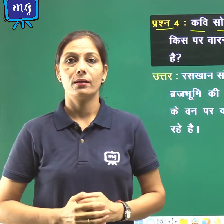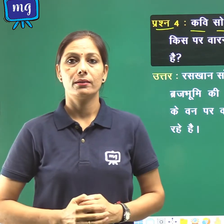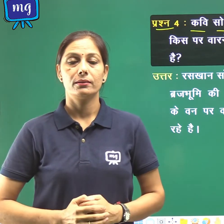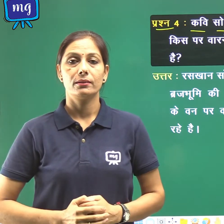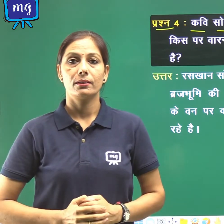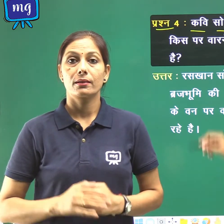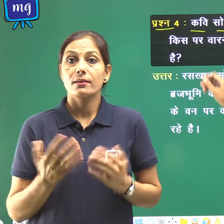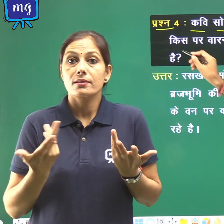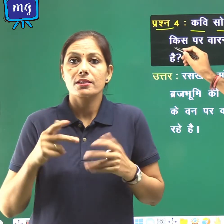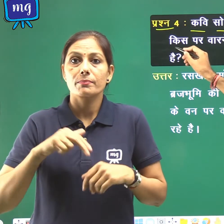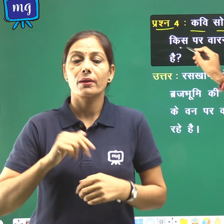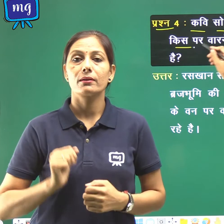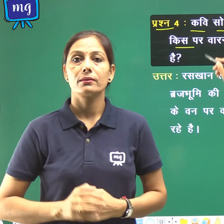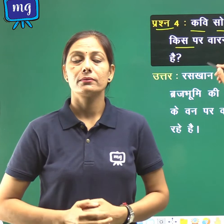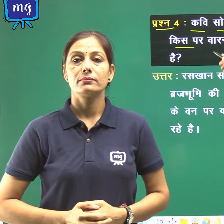किस पर